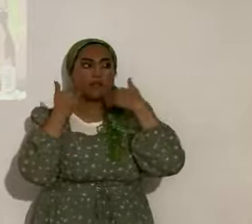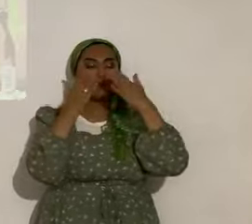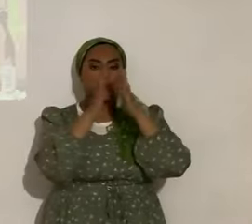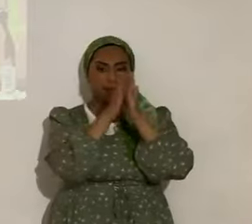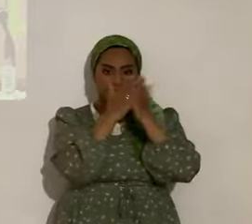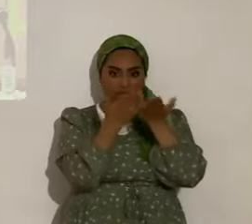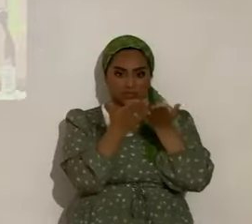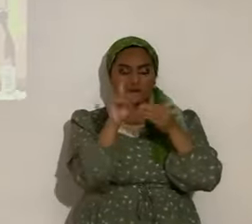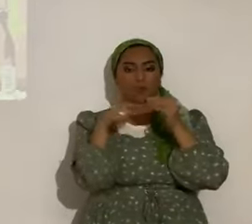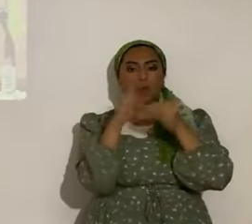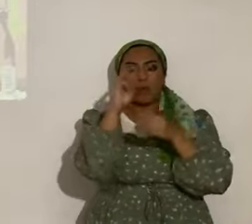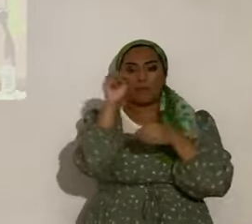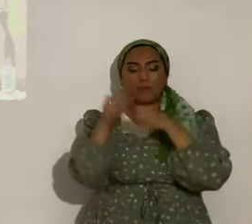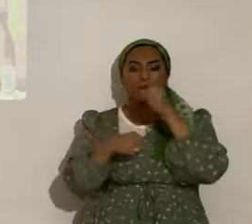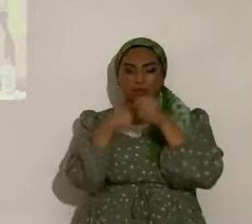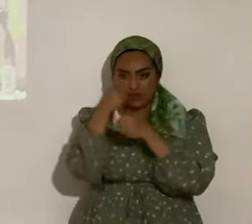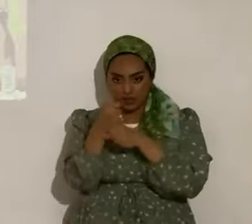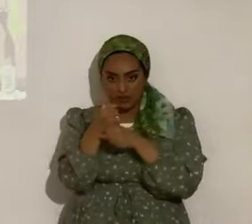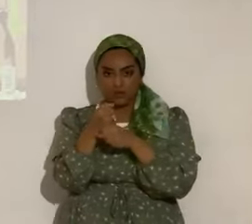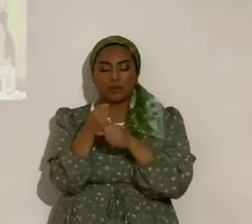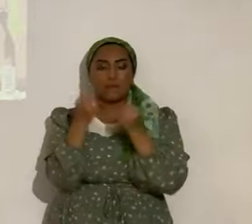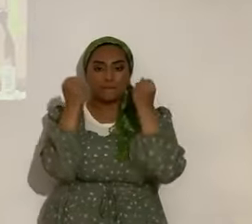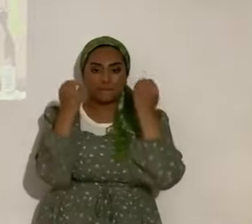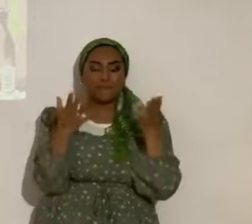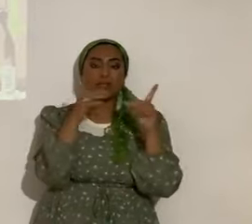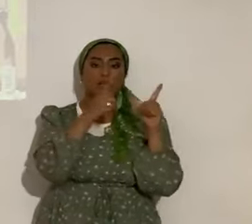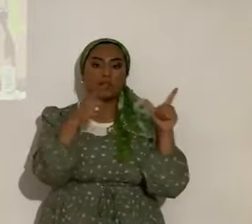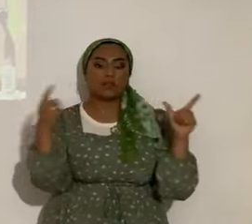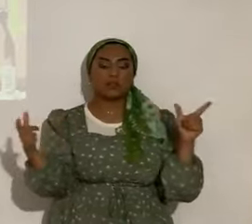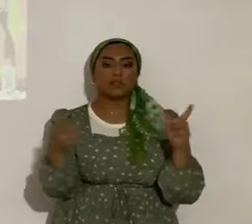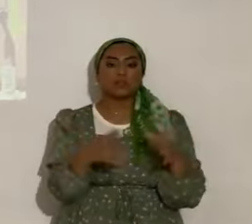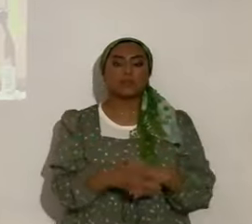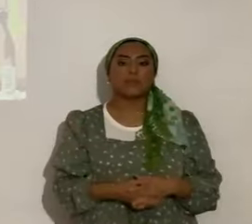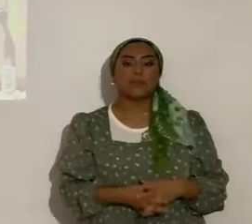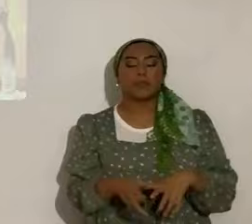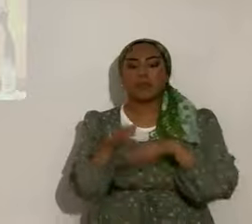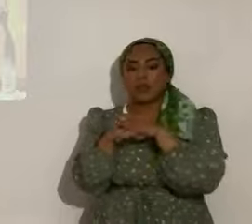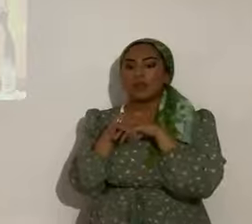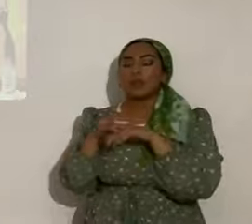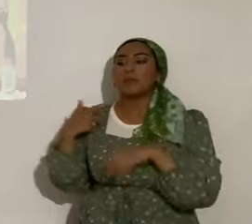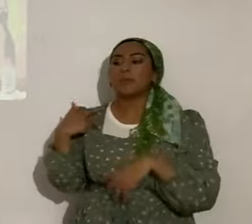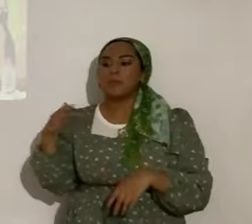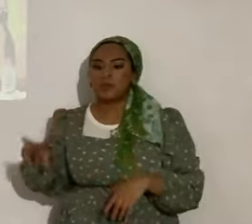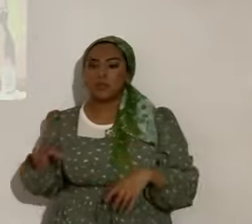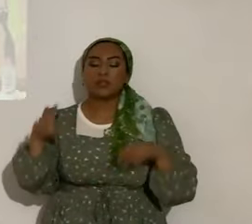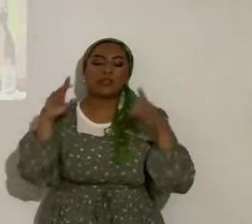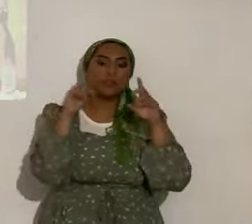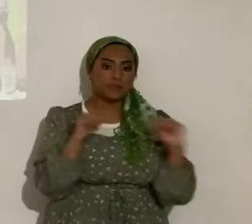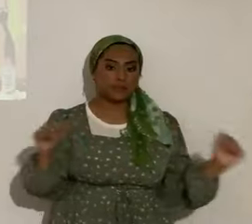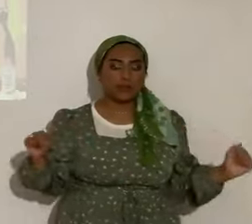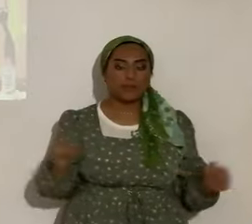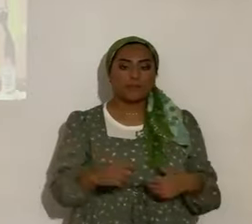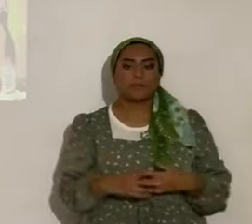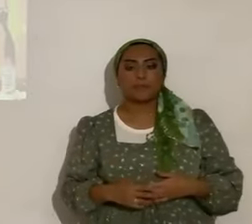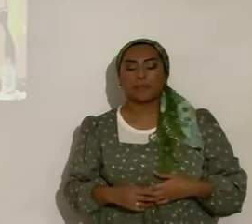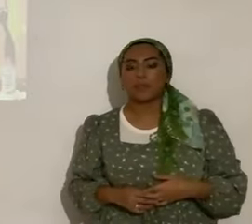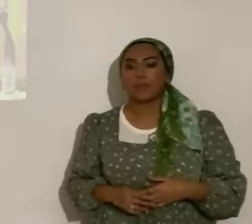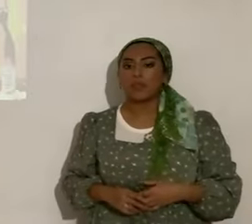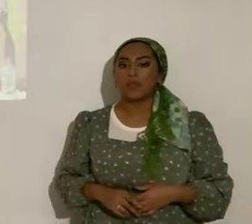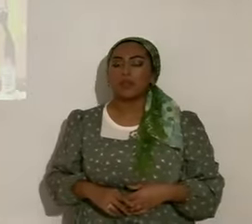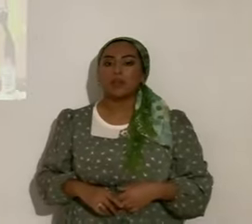libros del milenio, un libro del milenio también traducido a varios idiomas, inglés, portugués, etc. Entonces, heredar